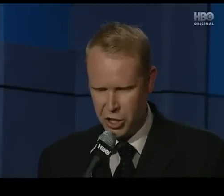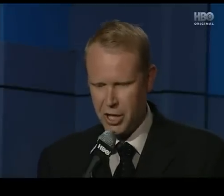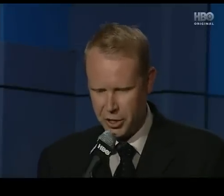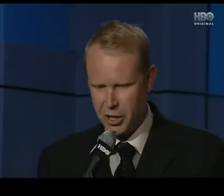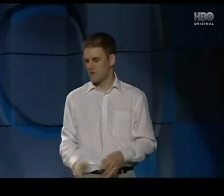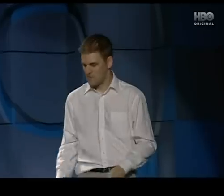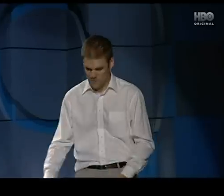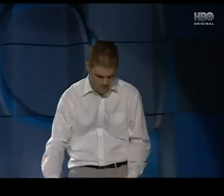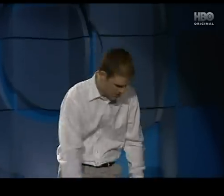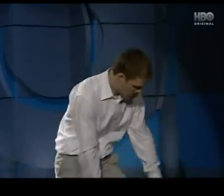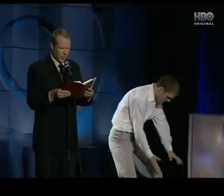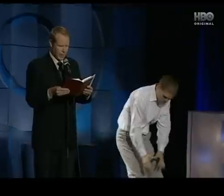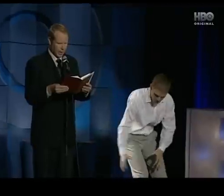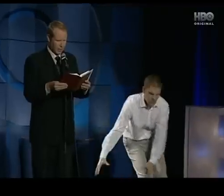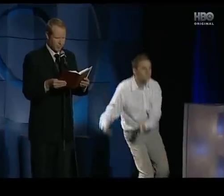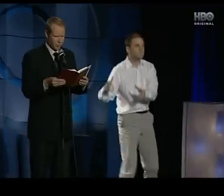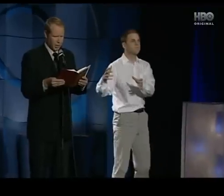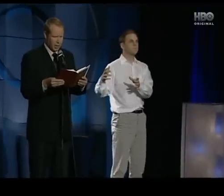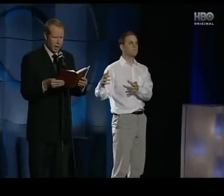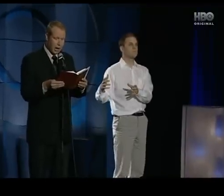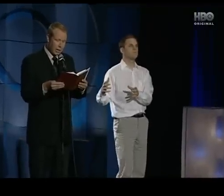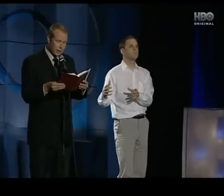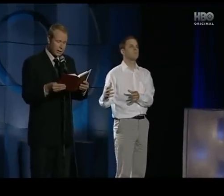Potom dítěti